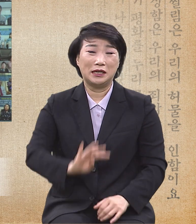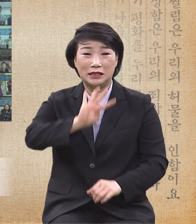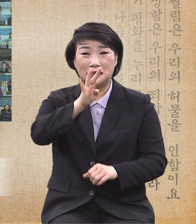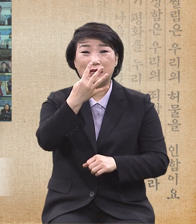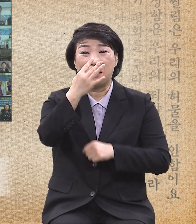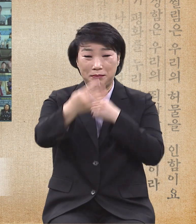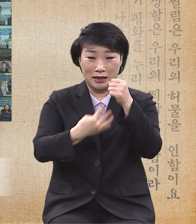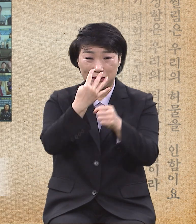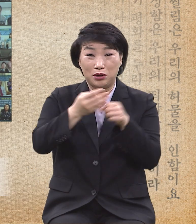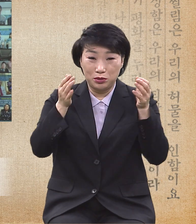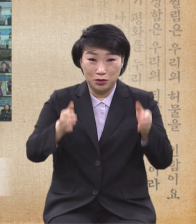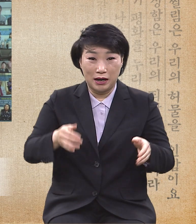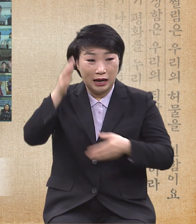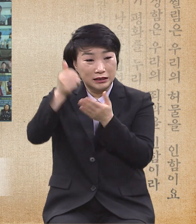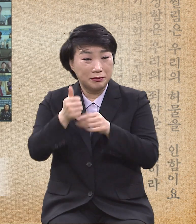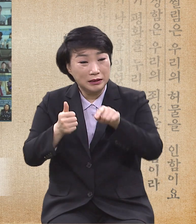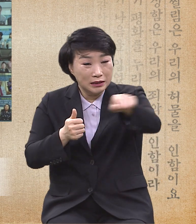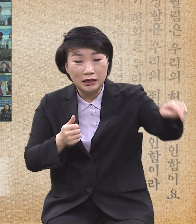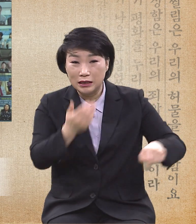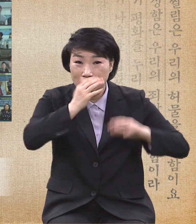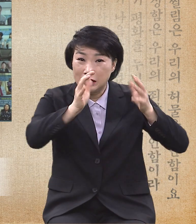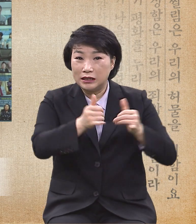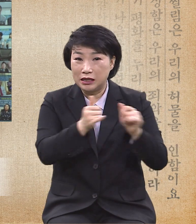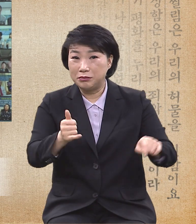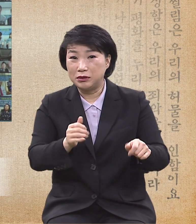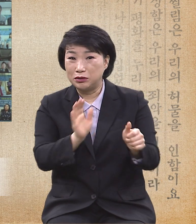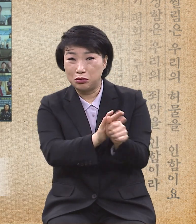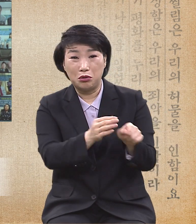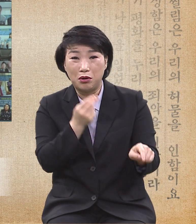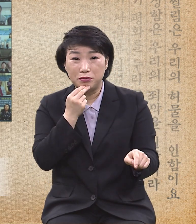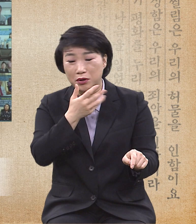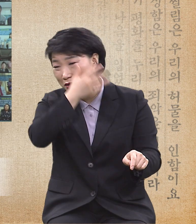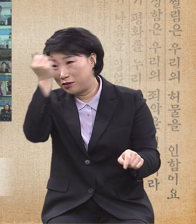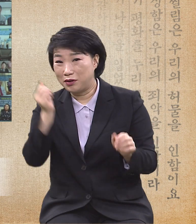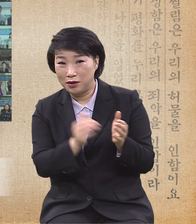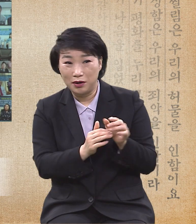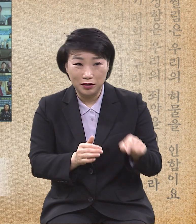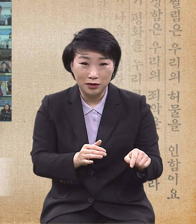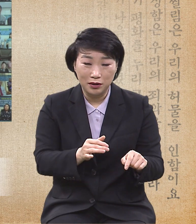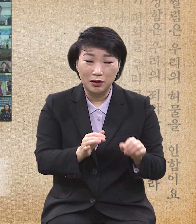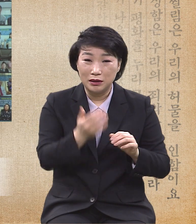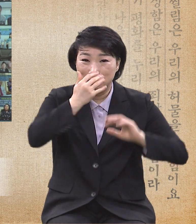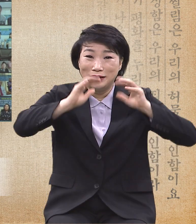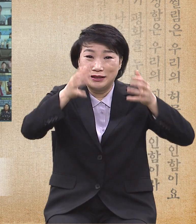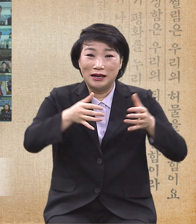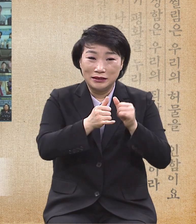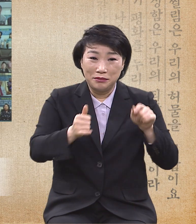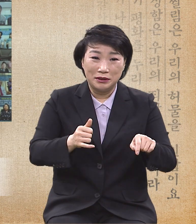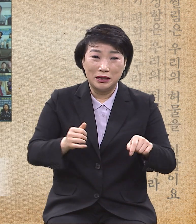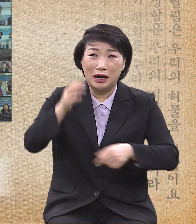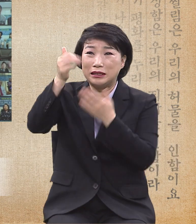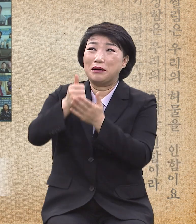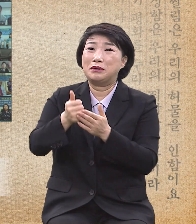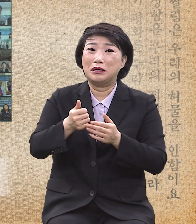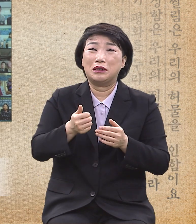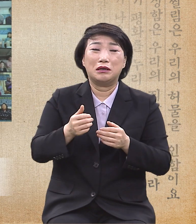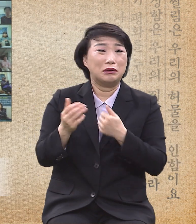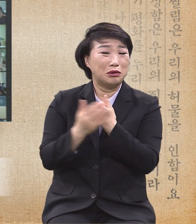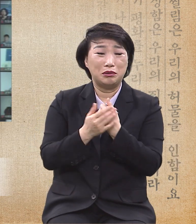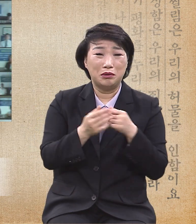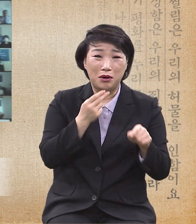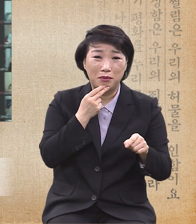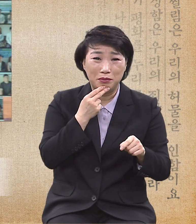400년 동안을 하나님은 그들을 쳐다보지 않았을 때 그들이 얼마나 하나님이 없는 백성으로